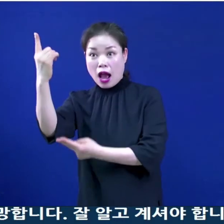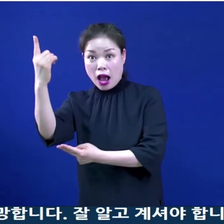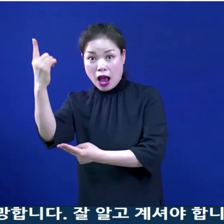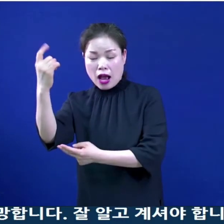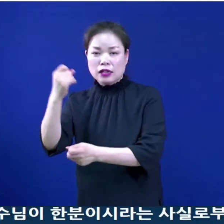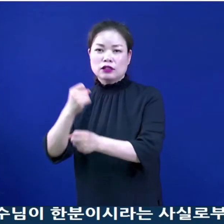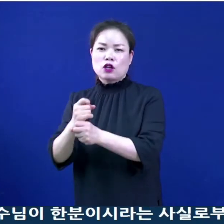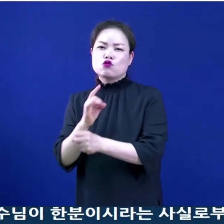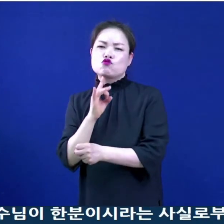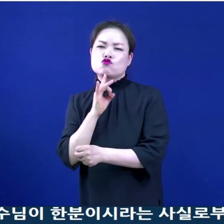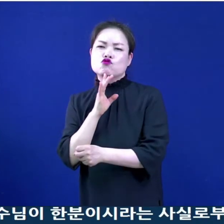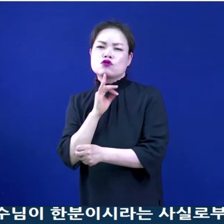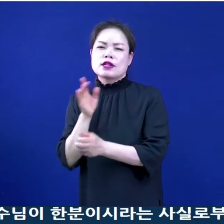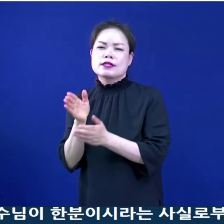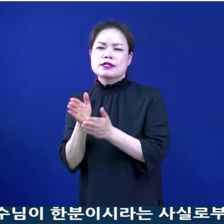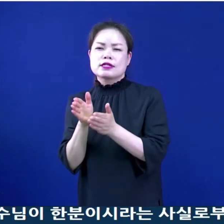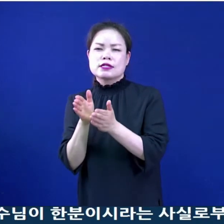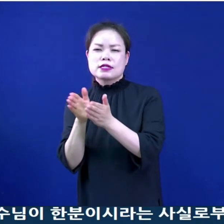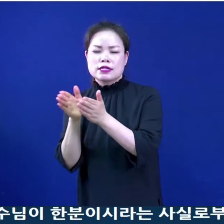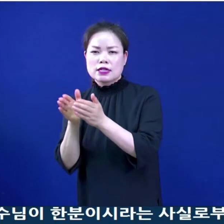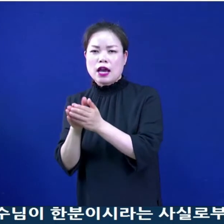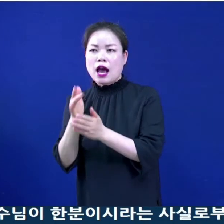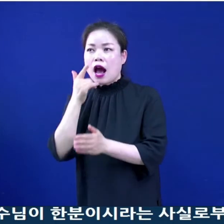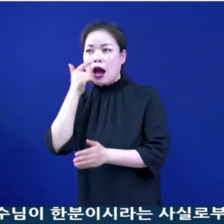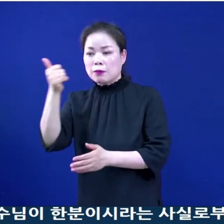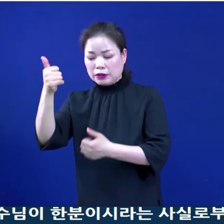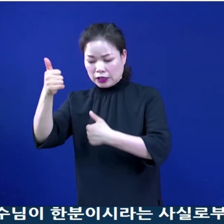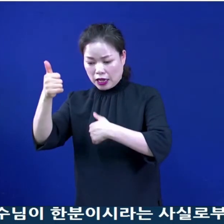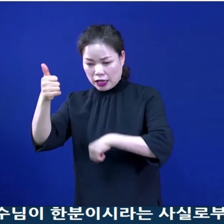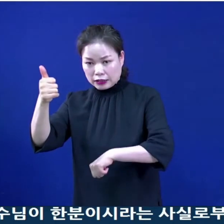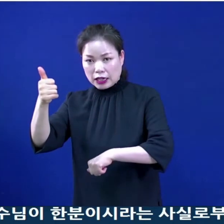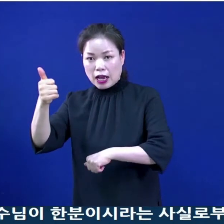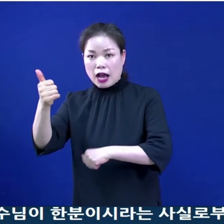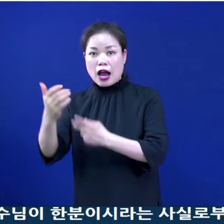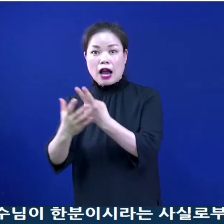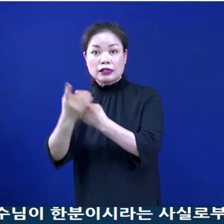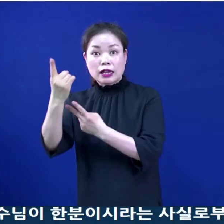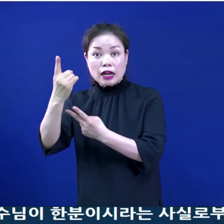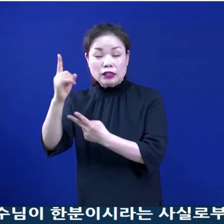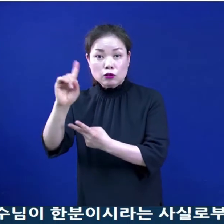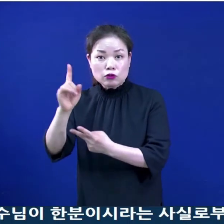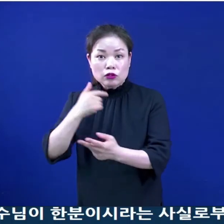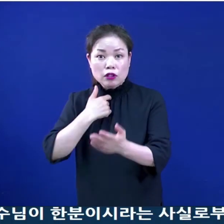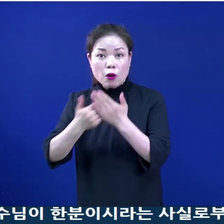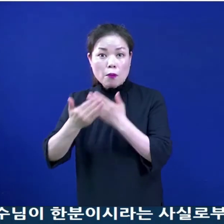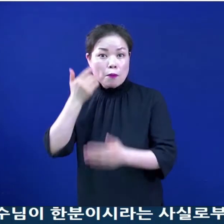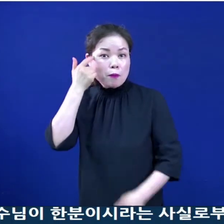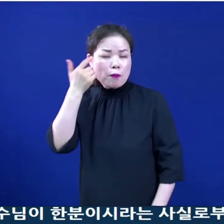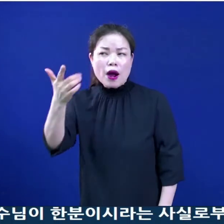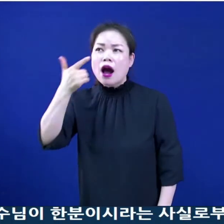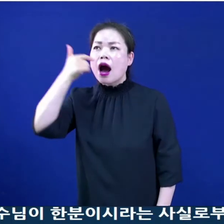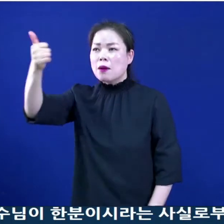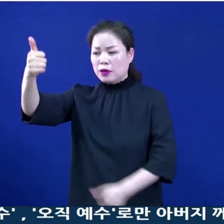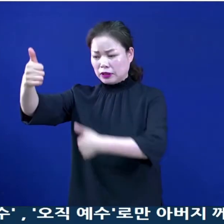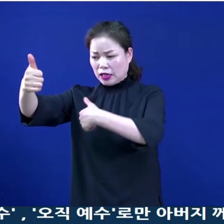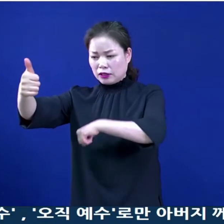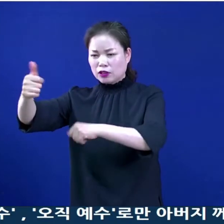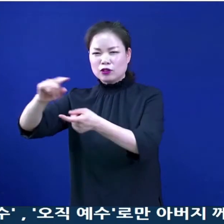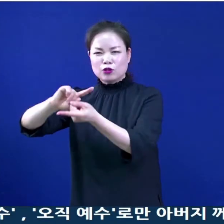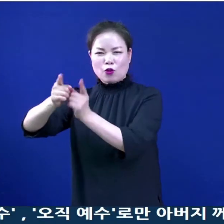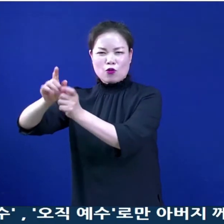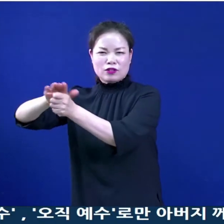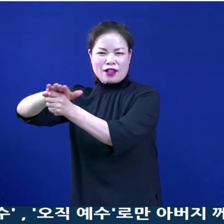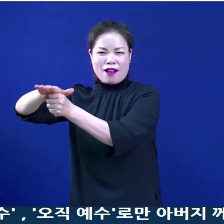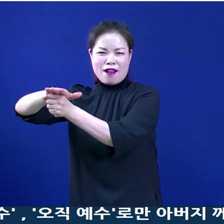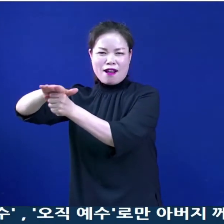아들이 유일한 길이라는 겁니다. 아버지와 아들이 하나라는 것을 어떻게 우리가 경험할 수 있냐면 아버지와 아들이 서로 사랑하고 있다는